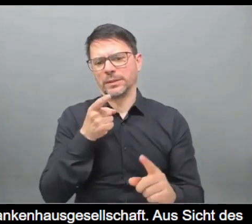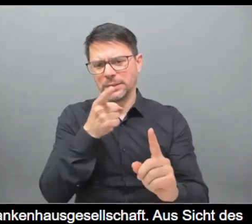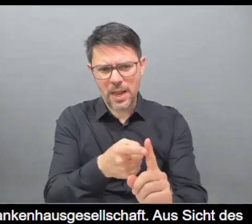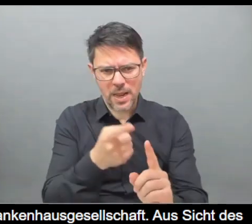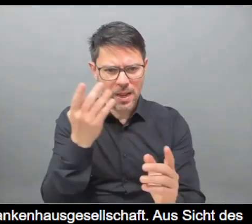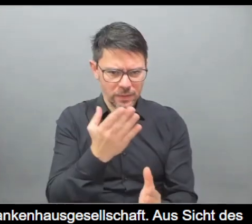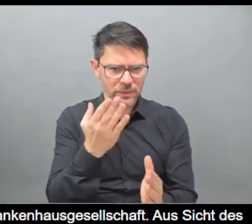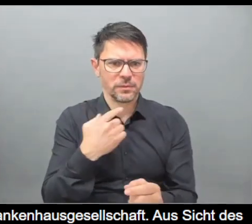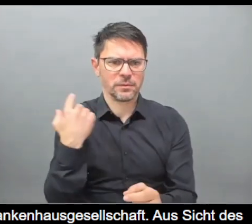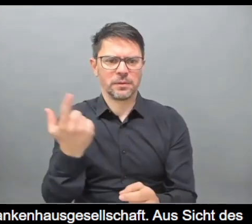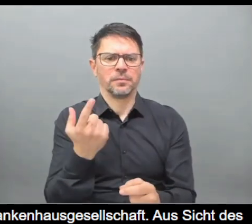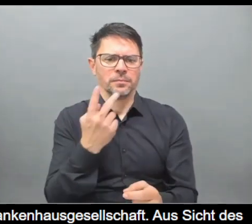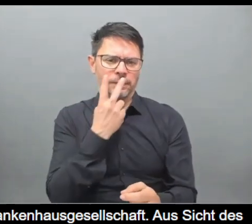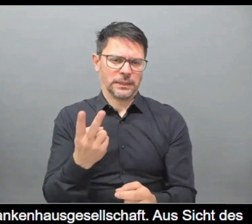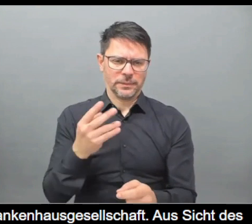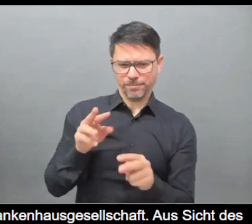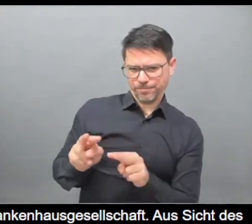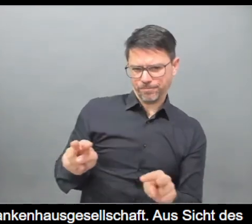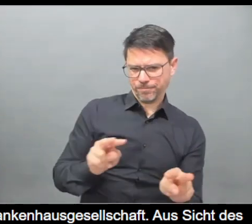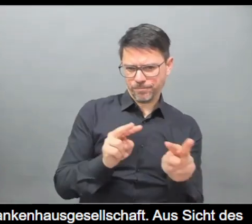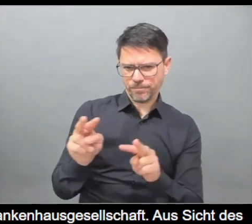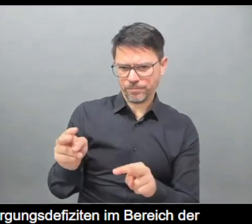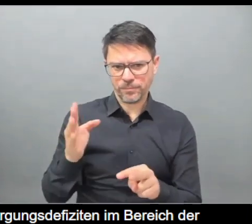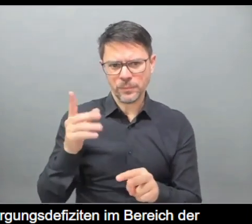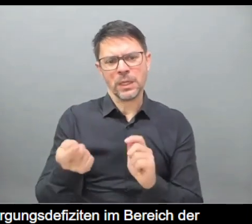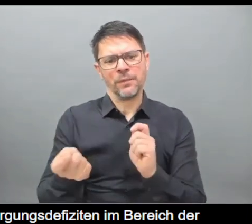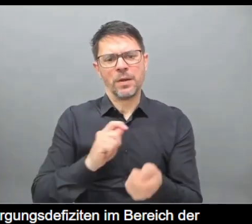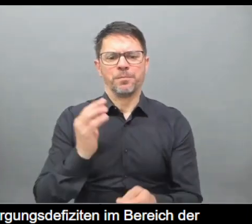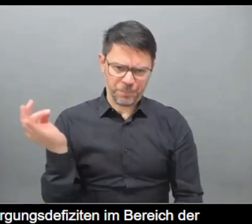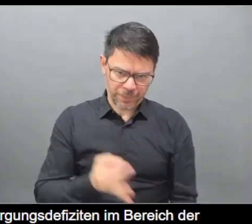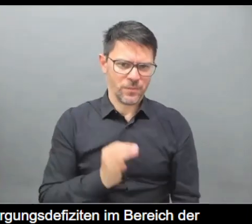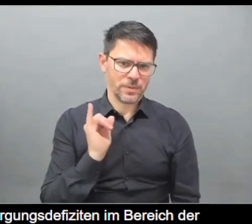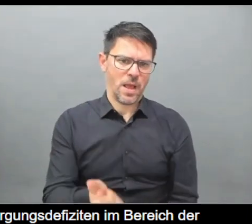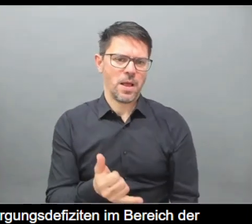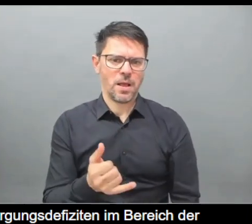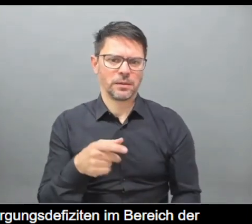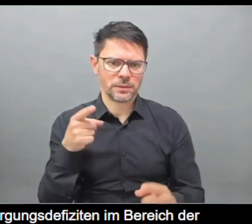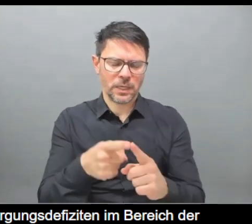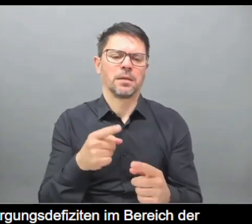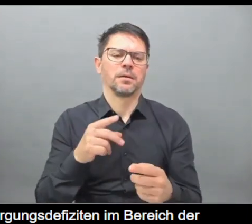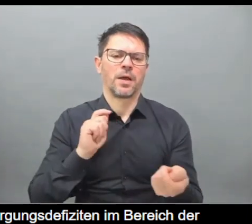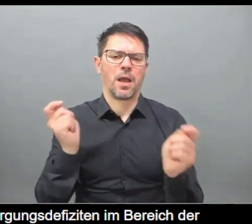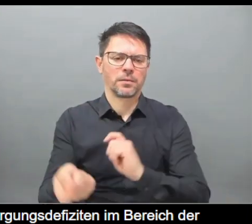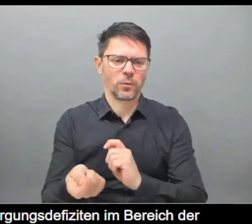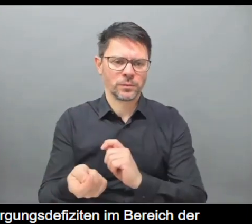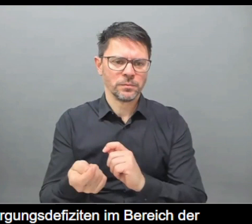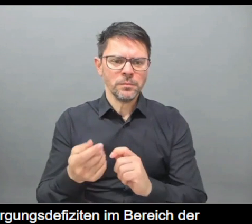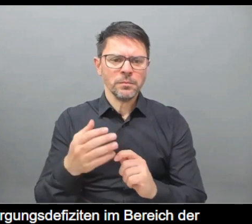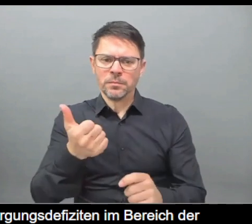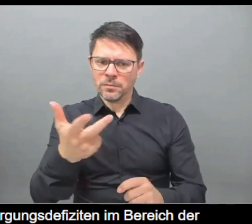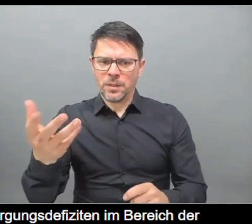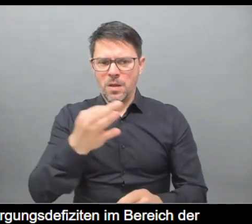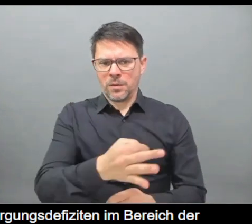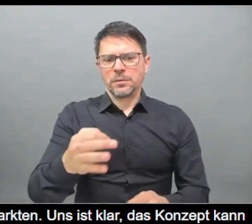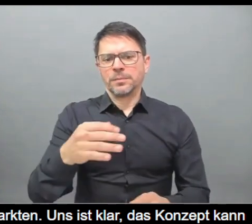sich nicht verstecken und nicht drücken. Ich halte den Weg über Vorhaltepauschalen für richtig und für zukunftsweisend. Aber neben einer